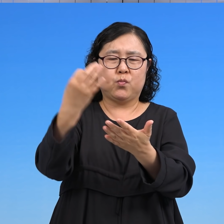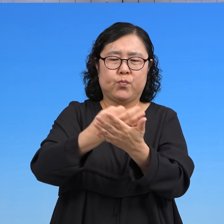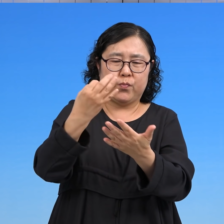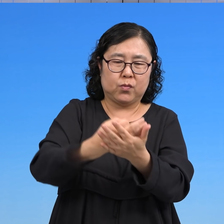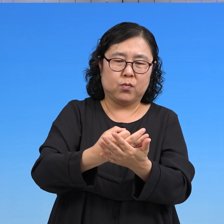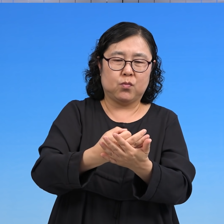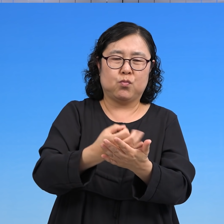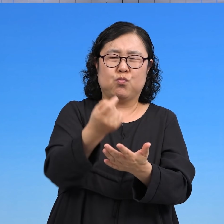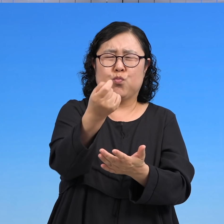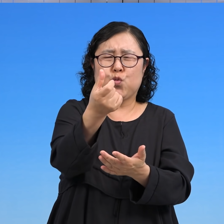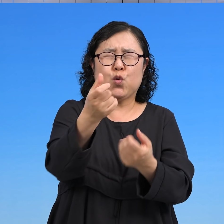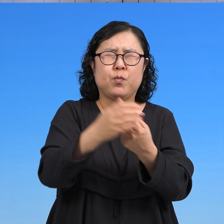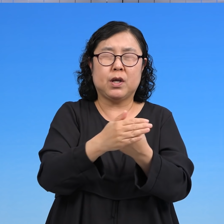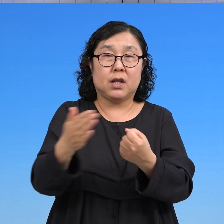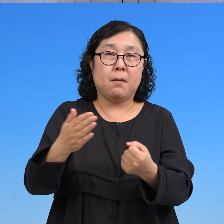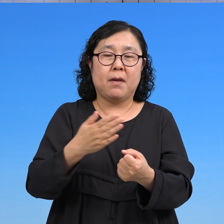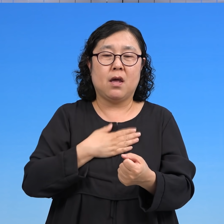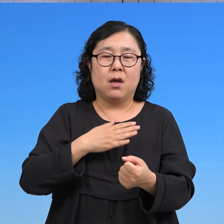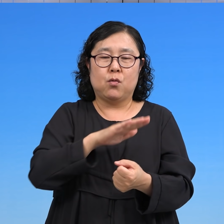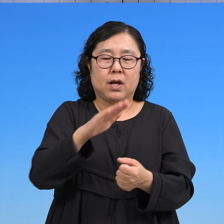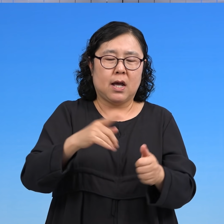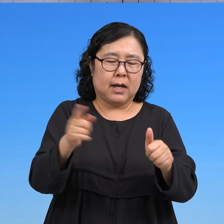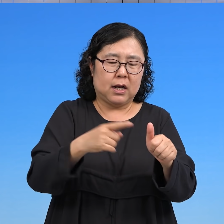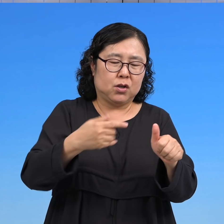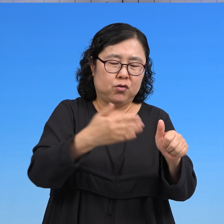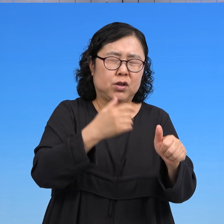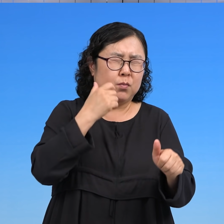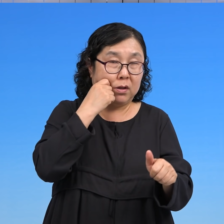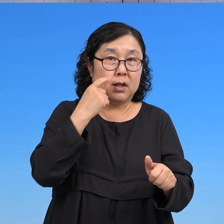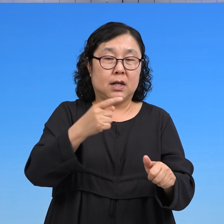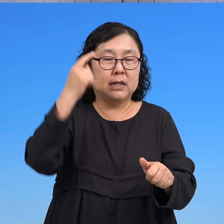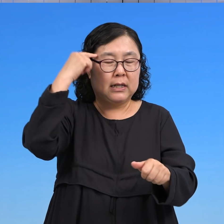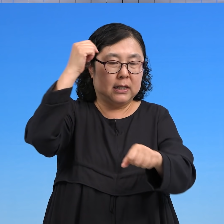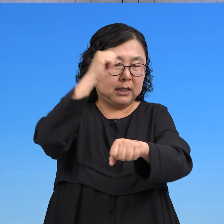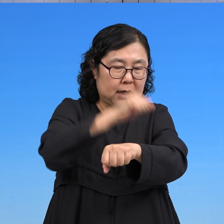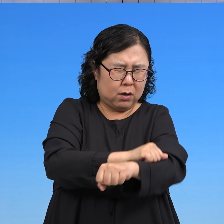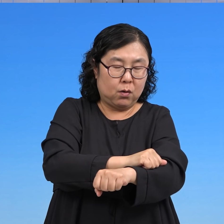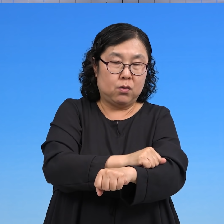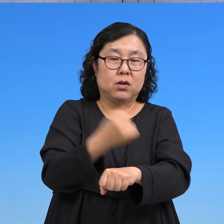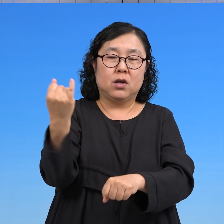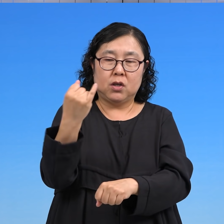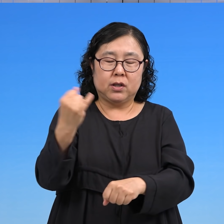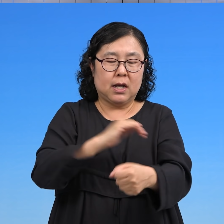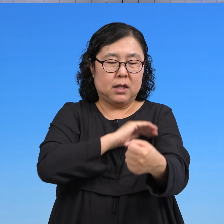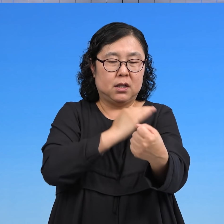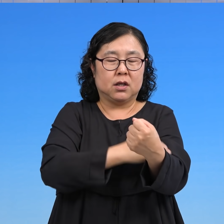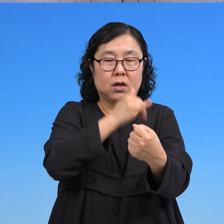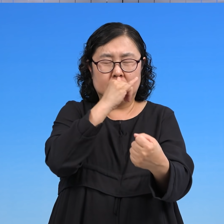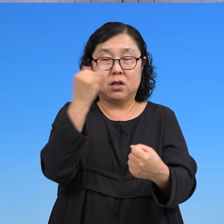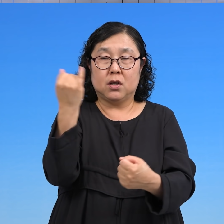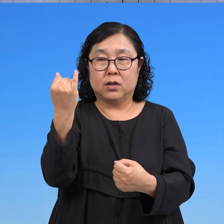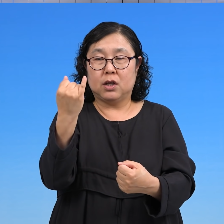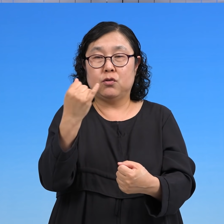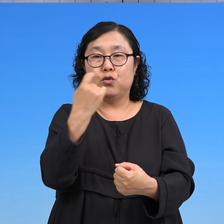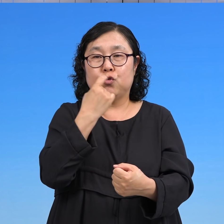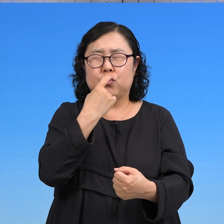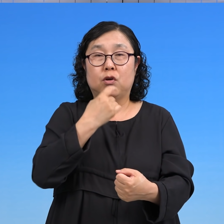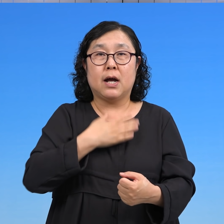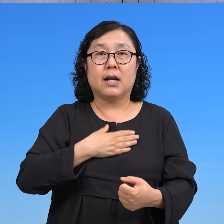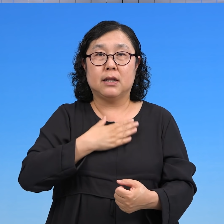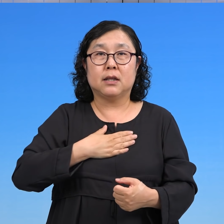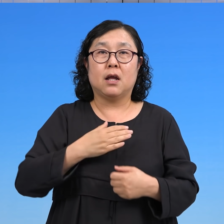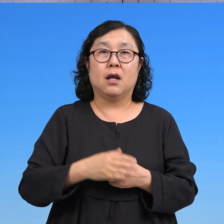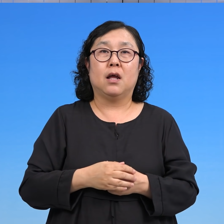못 벌어와가지고 우리가 이렇게 된 거 아니냐. 난 당신이 지혜로운 여잔 줄 알고, 난 당신이 능력 있는 여잔 줄 알고, 심지어는